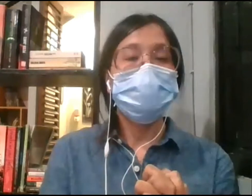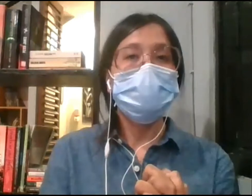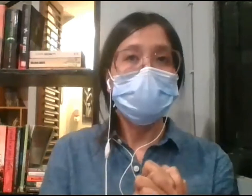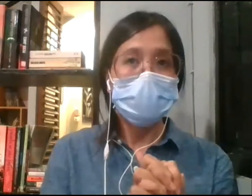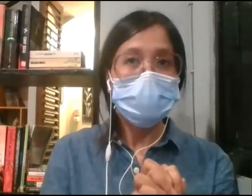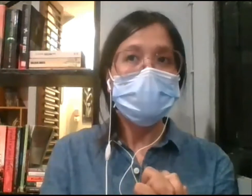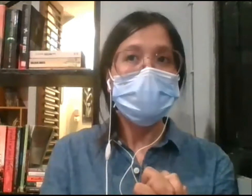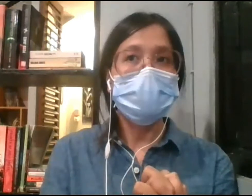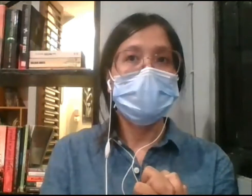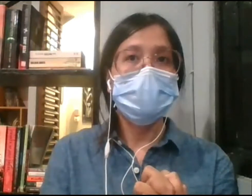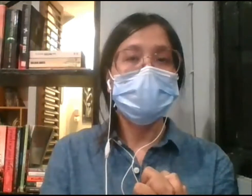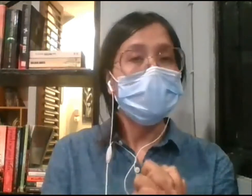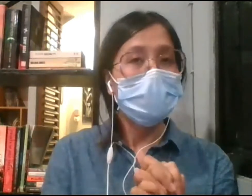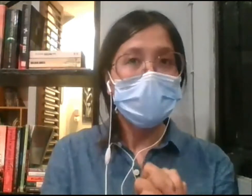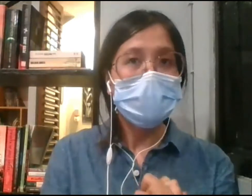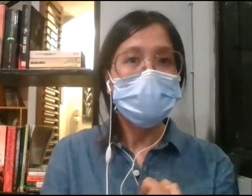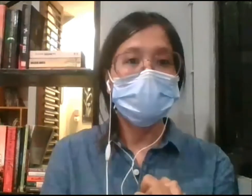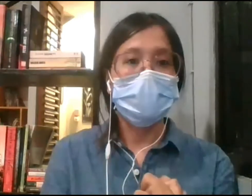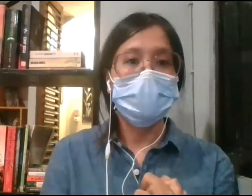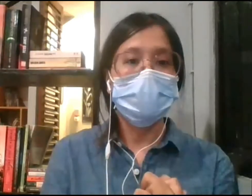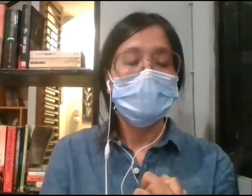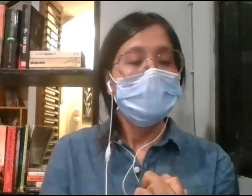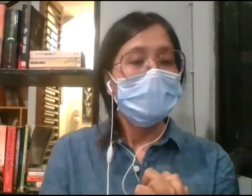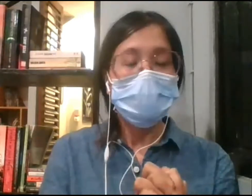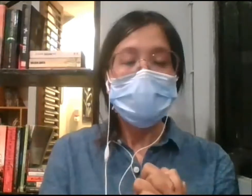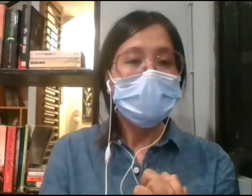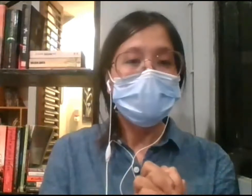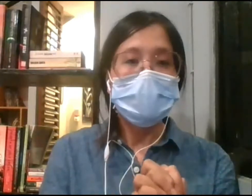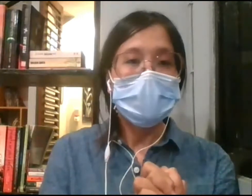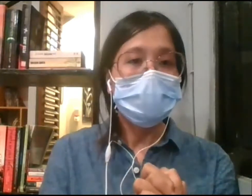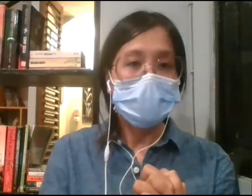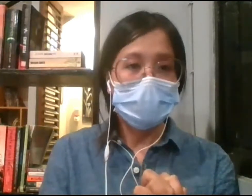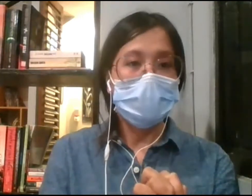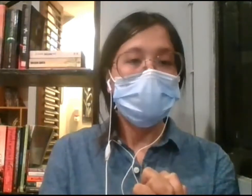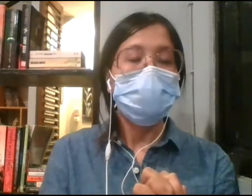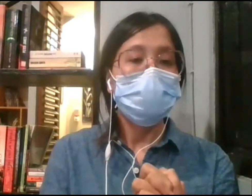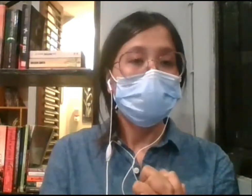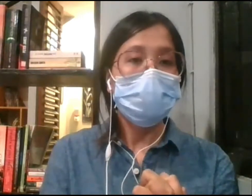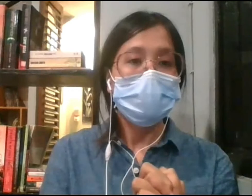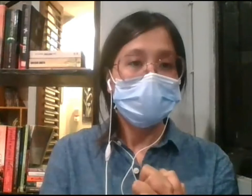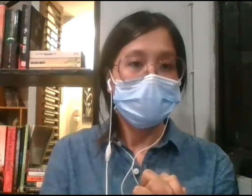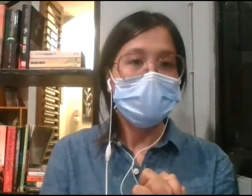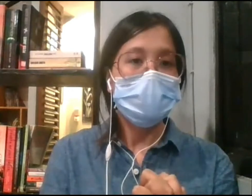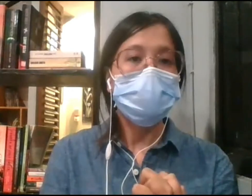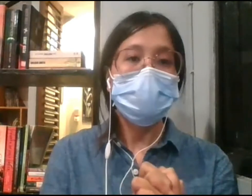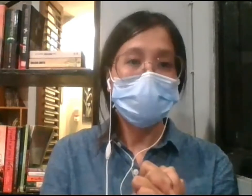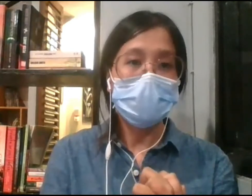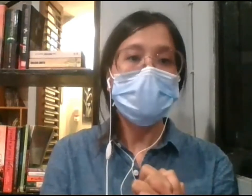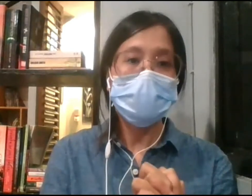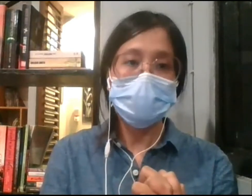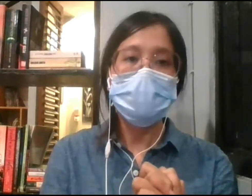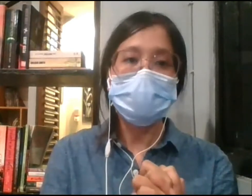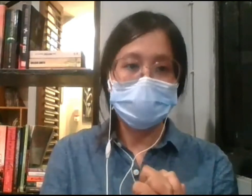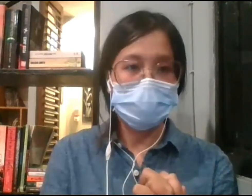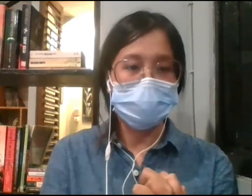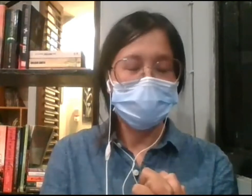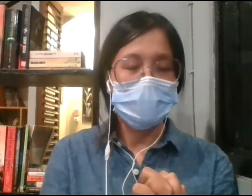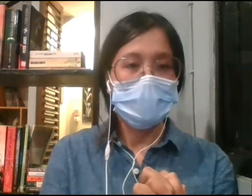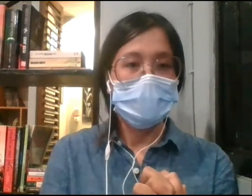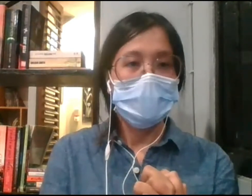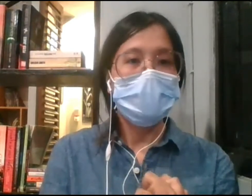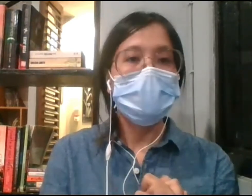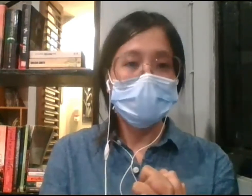yang cukup, riset yang baik, pengamatan yang baik, itu akan membantu kita untuk membuat sebuah angle yang